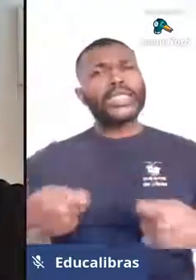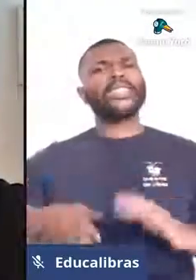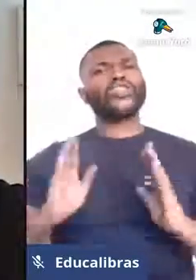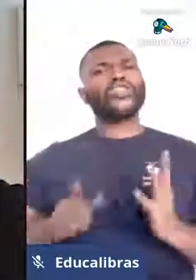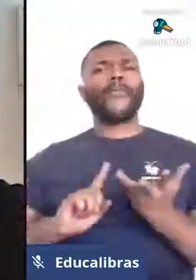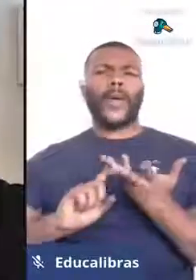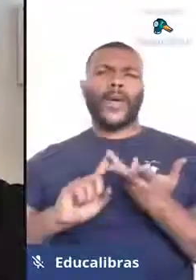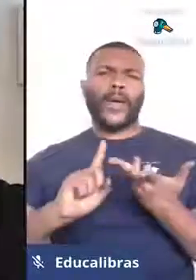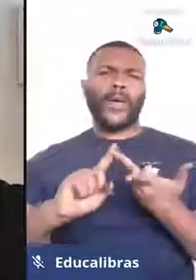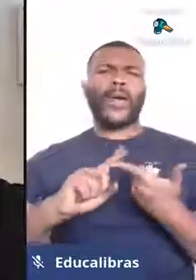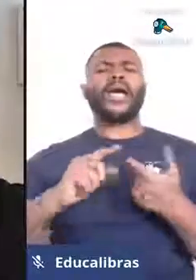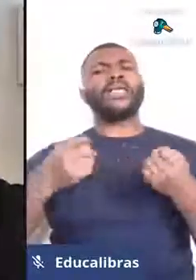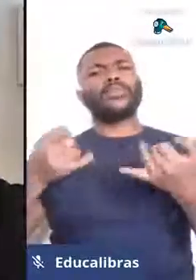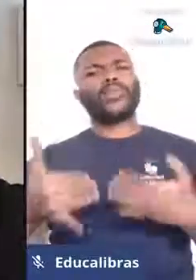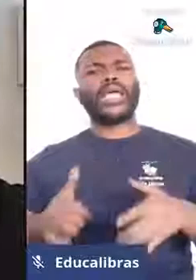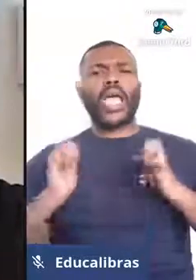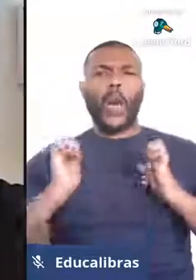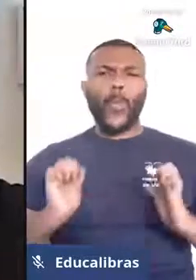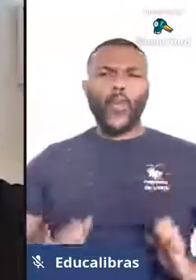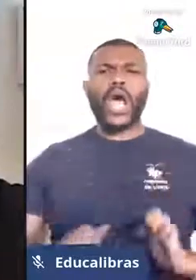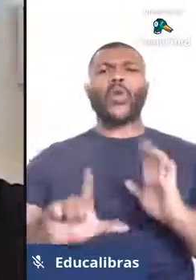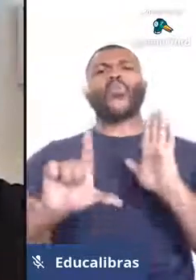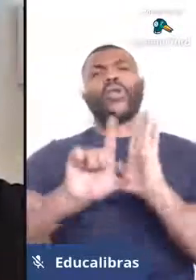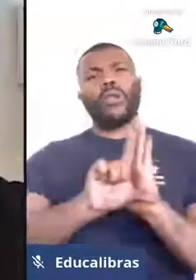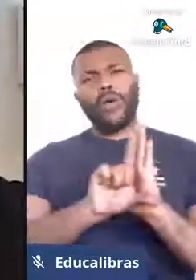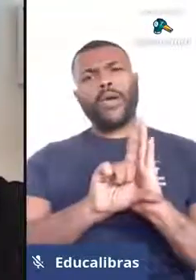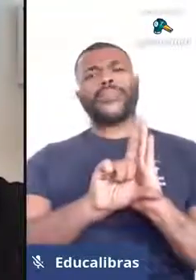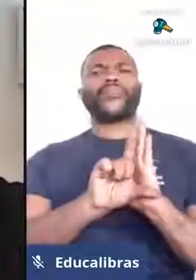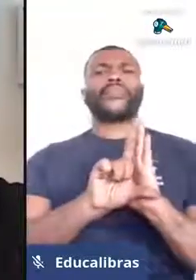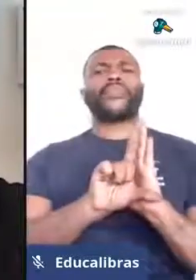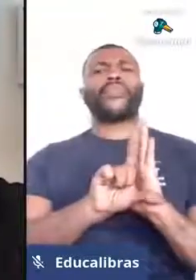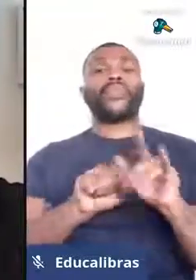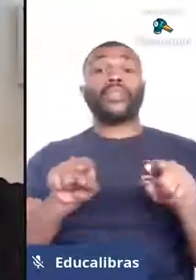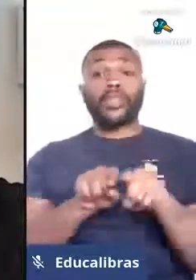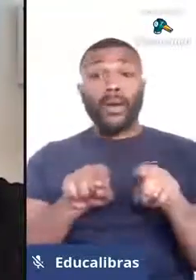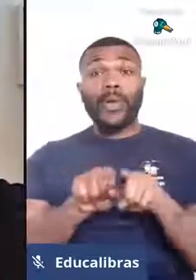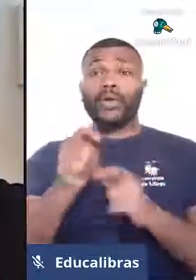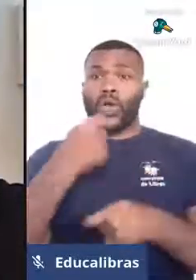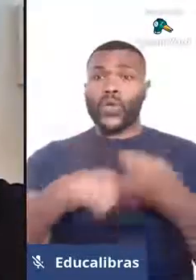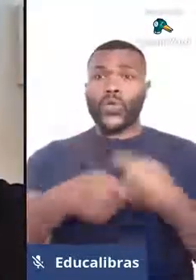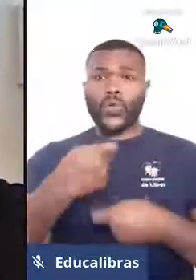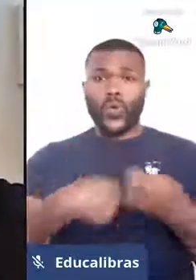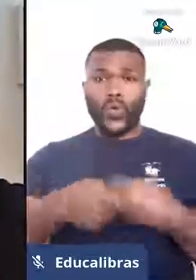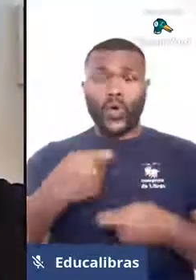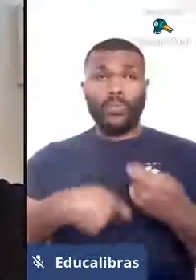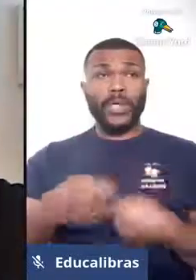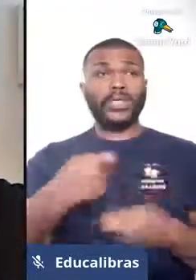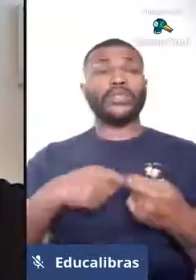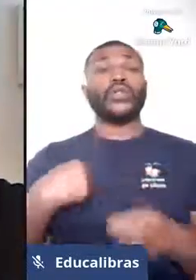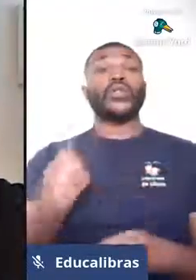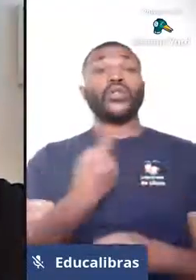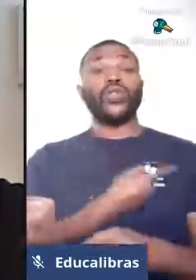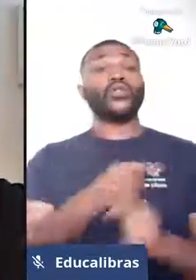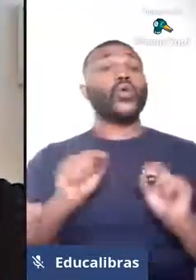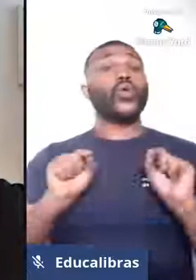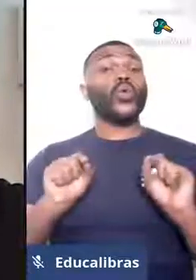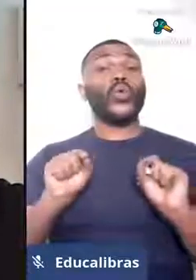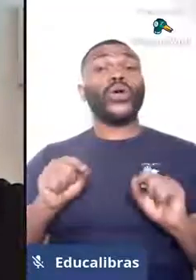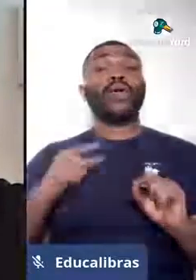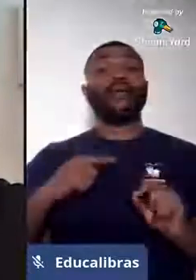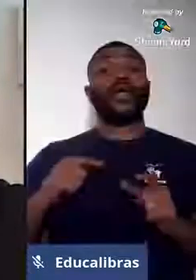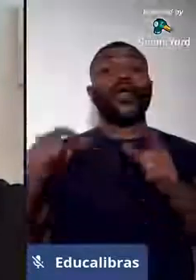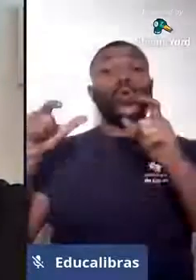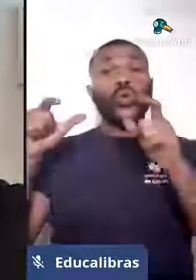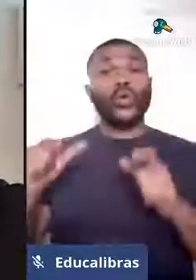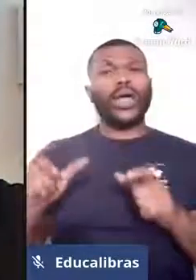morais, legais e econômicas, né? Então, a gente ter um espaço que seja realmente